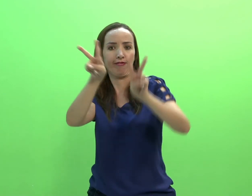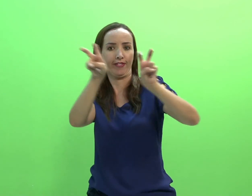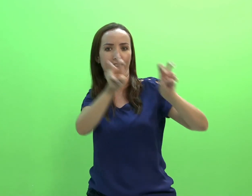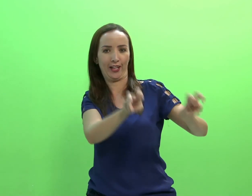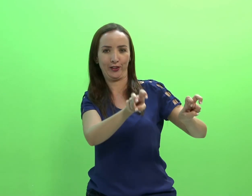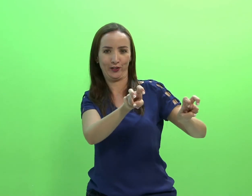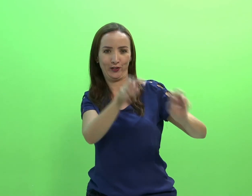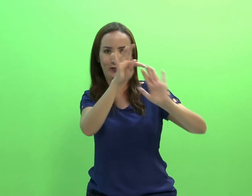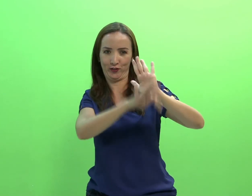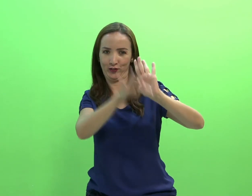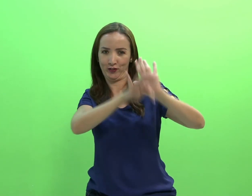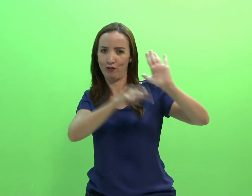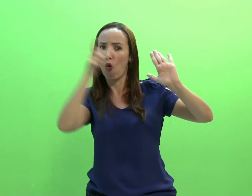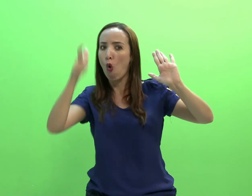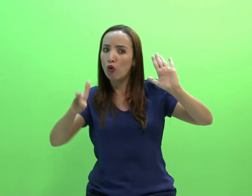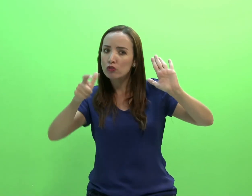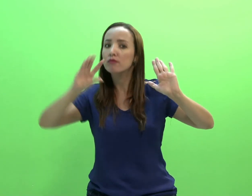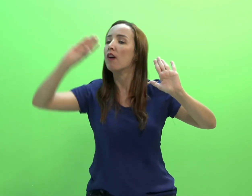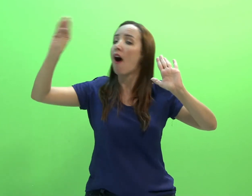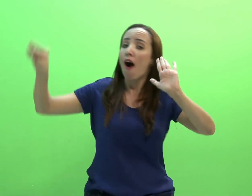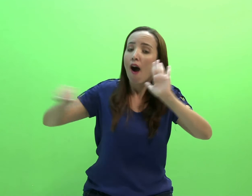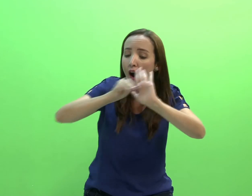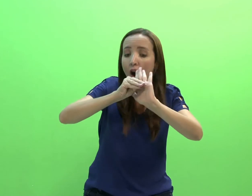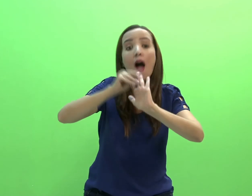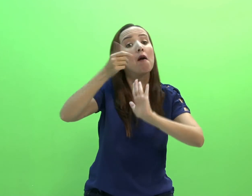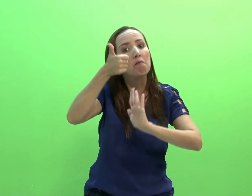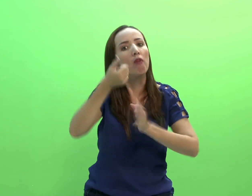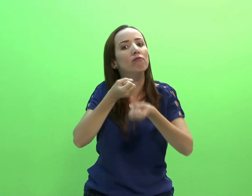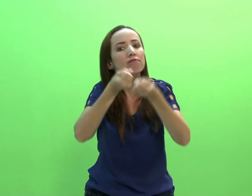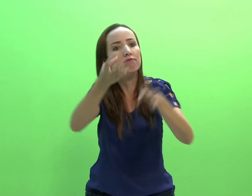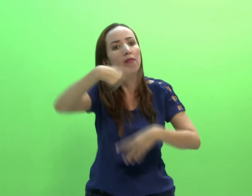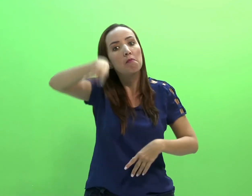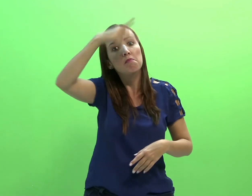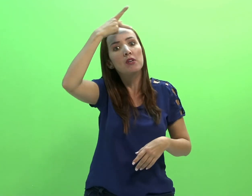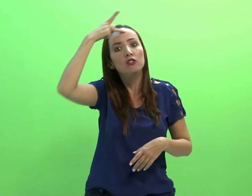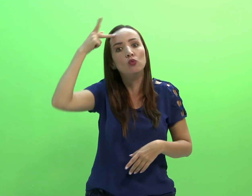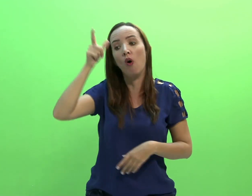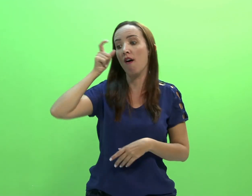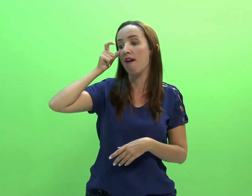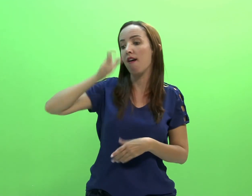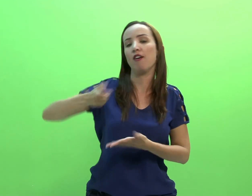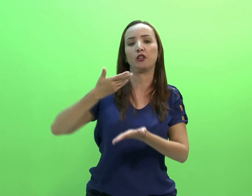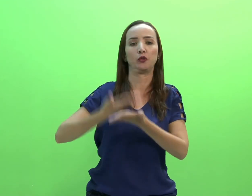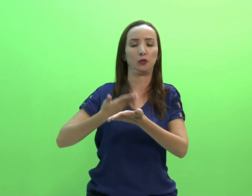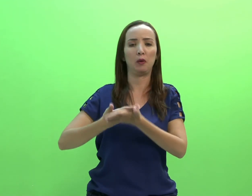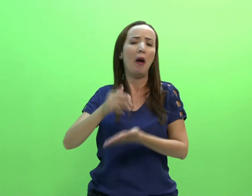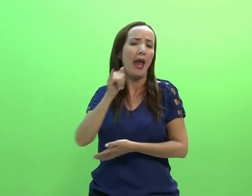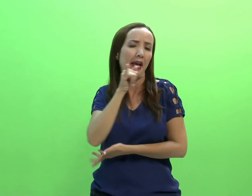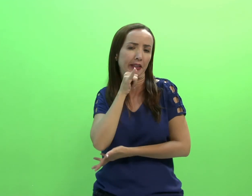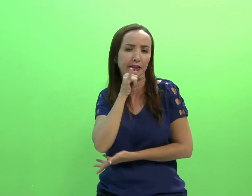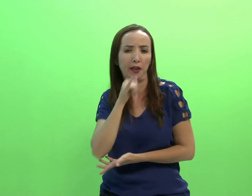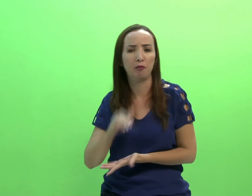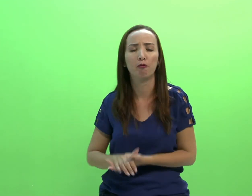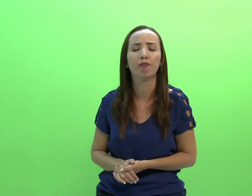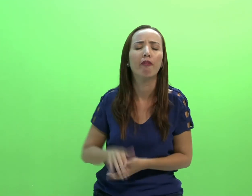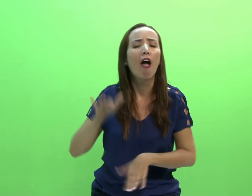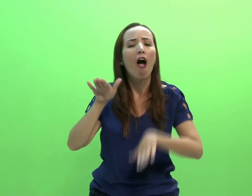fonte de uma determinada citação. Então, pode acrescentar informação. As pessoas interessadas